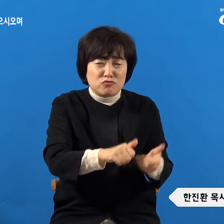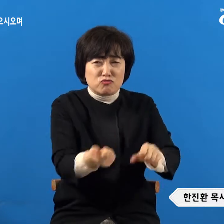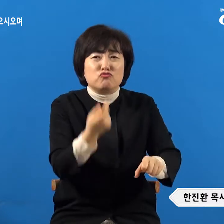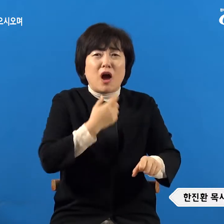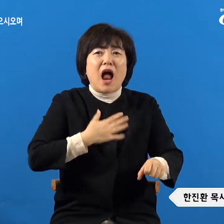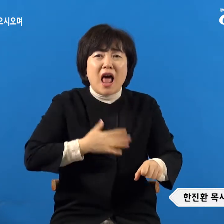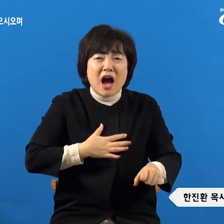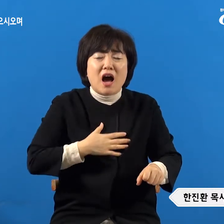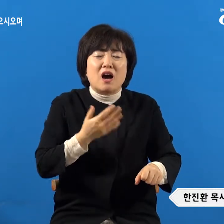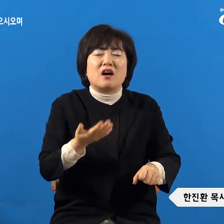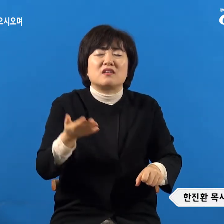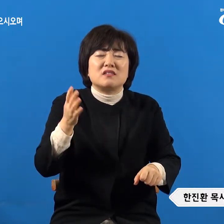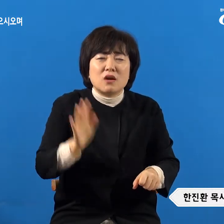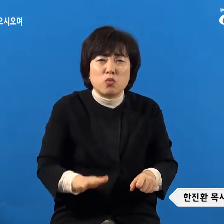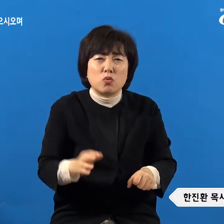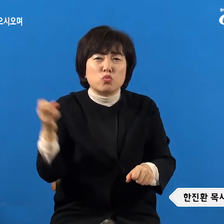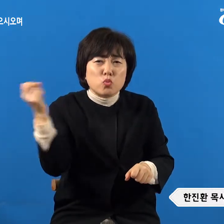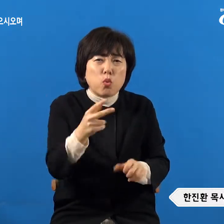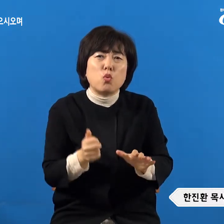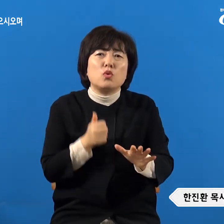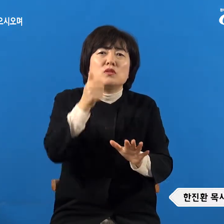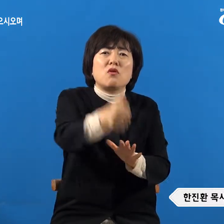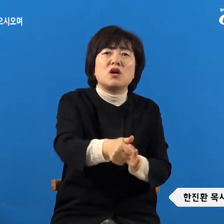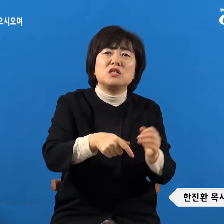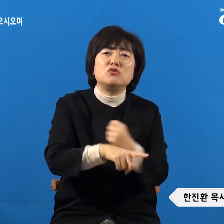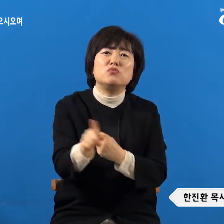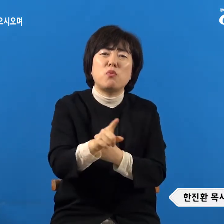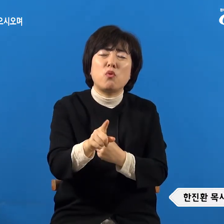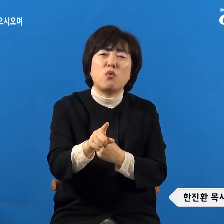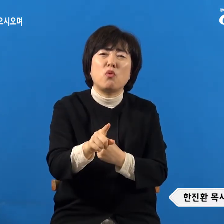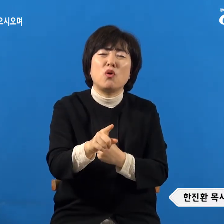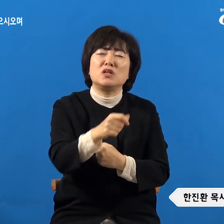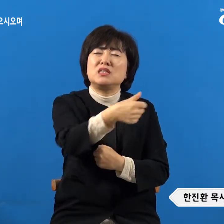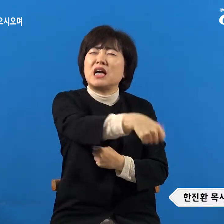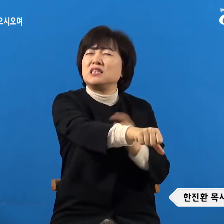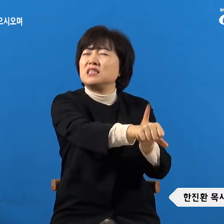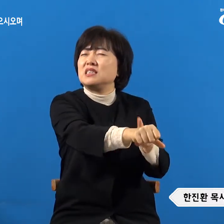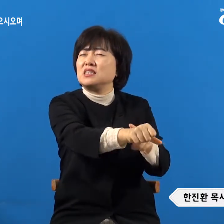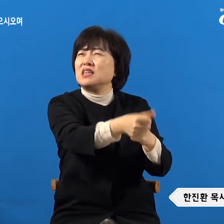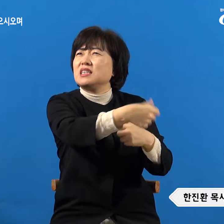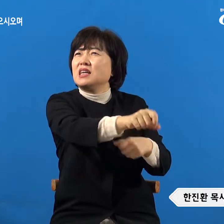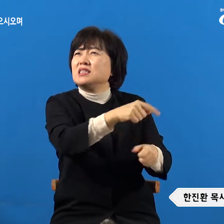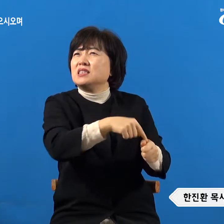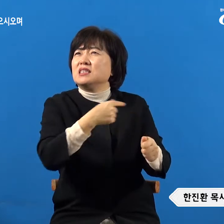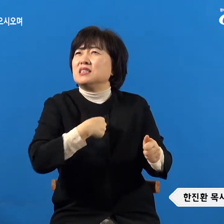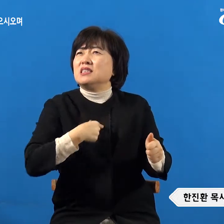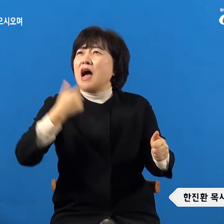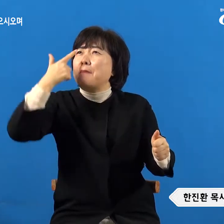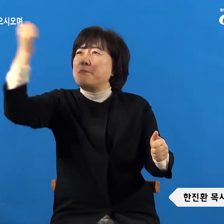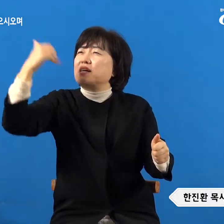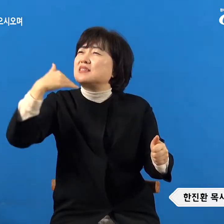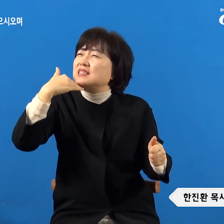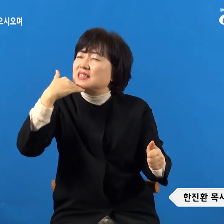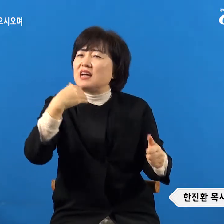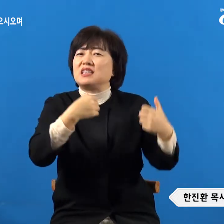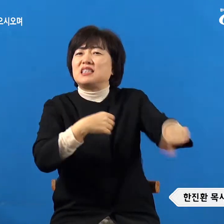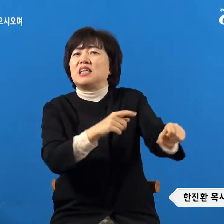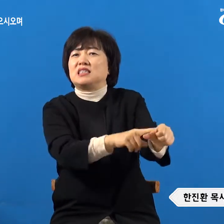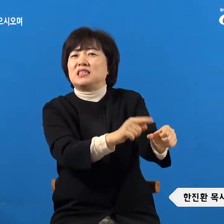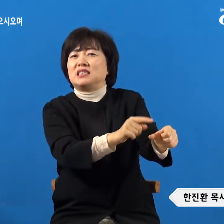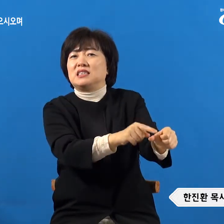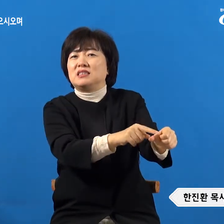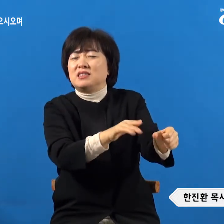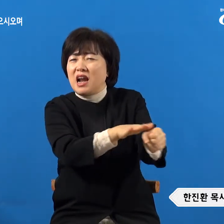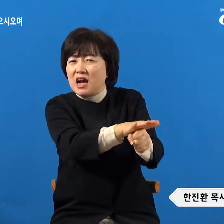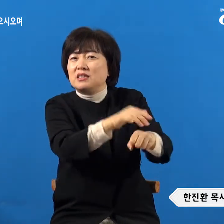가슴 속에 자식들이 있었기 때문이죠. 아빠를 기다리면서 두려움에 떨고 있을 자식들이